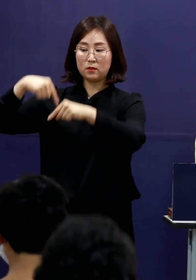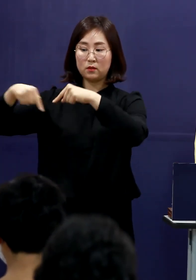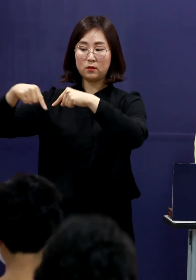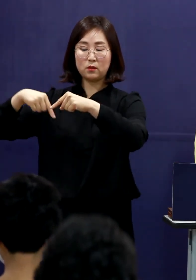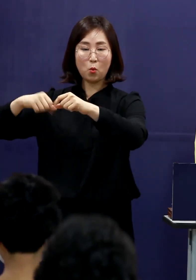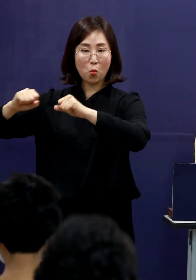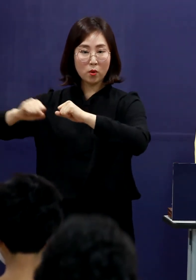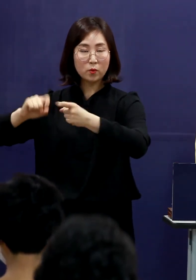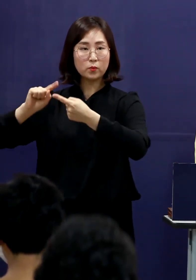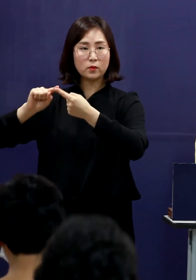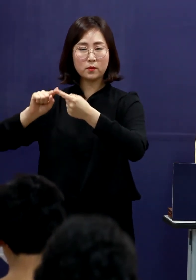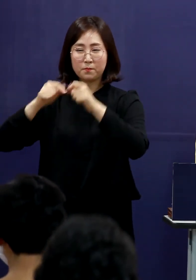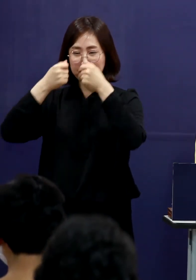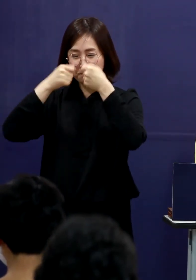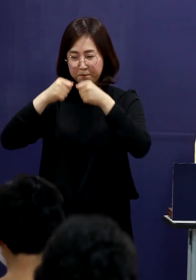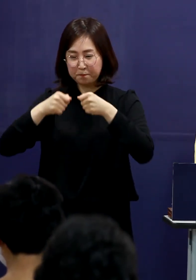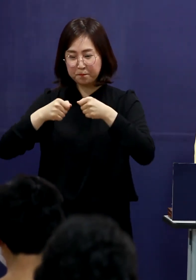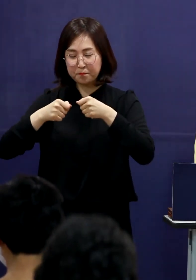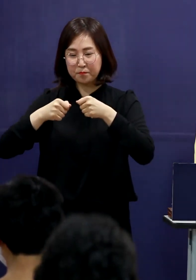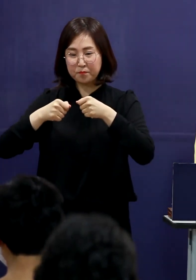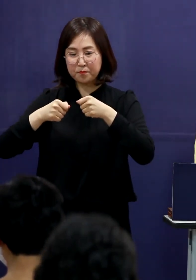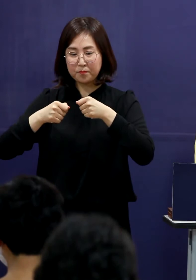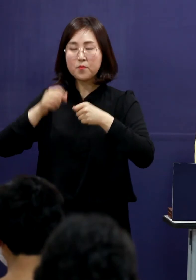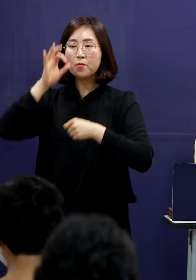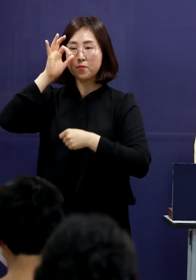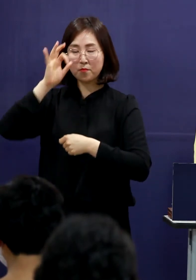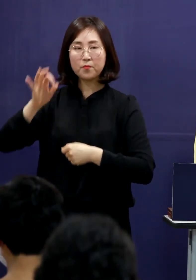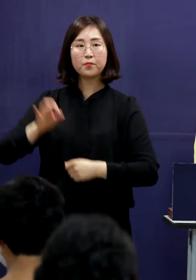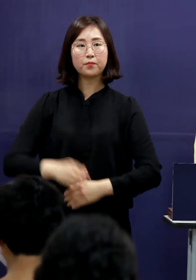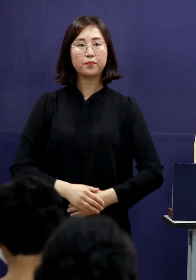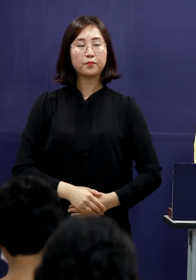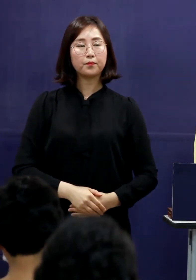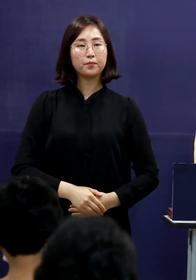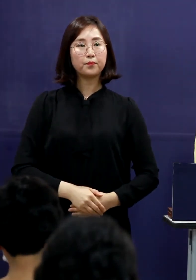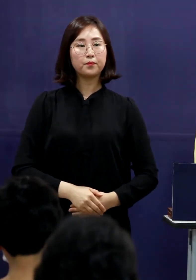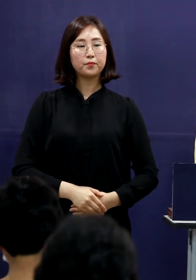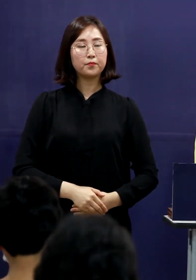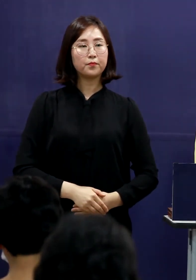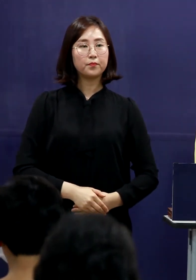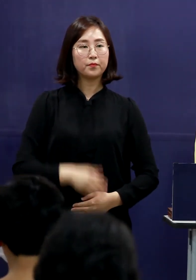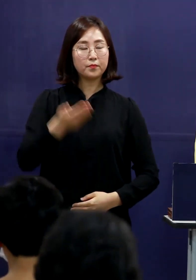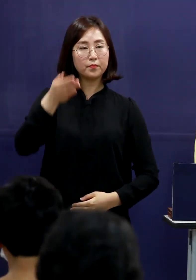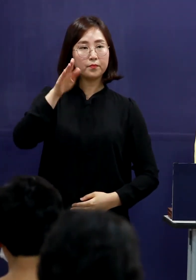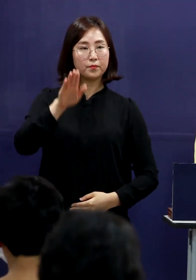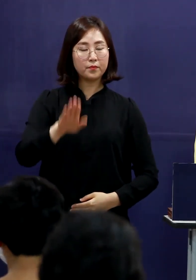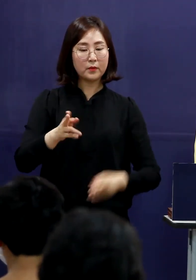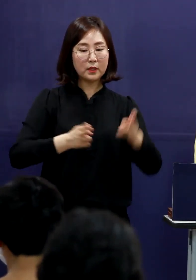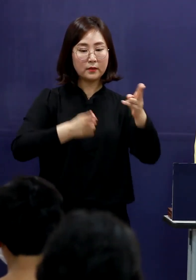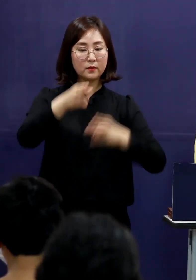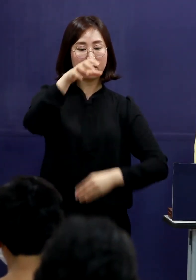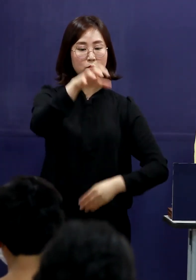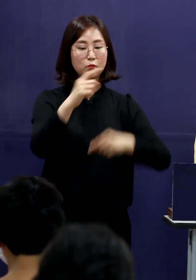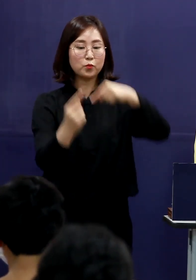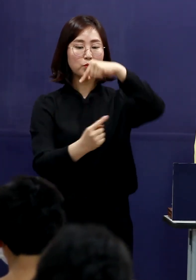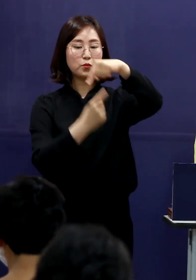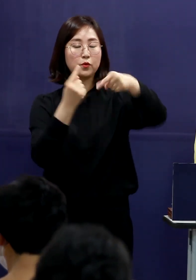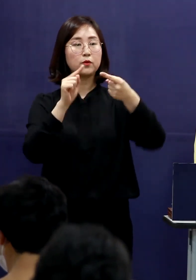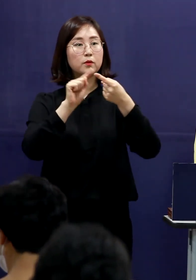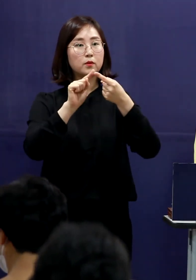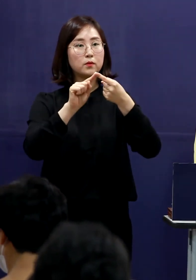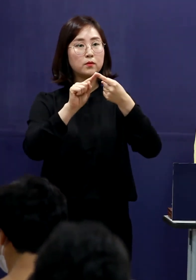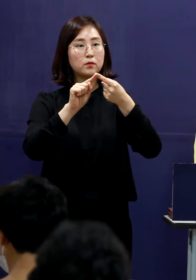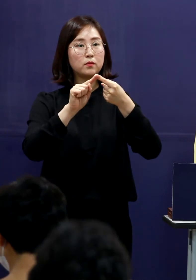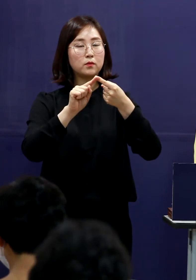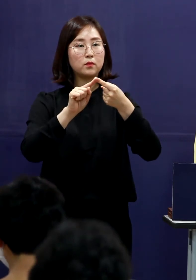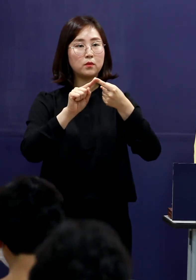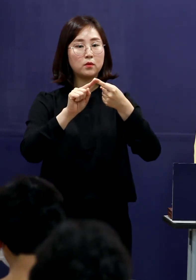대해서 꼼꼼히 따져보는 그런 과정이라고 보시면 될 것 같고요. 다만 저는 이제 스케이트장 운영 관련해서